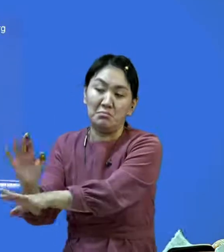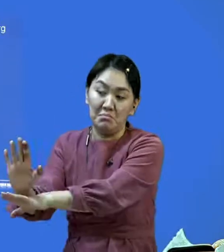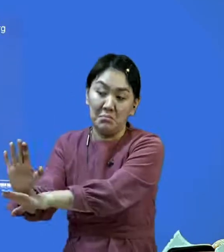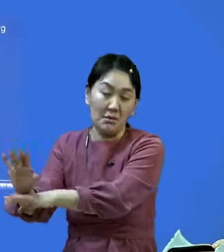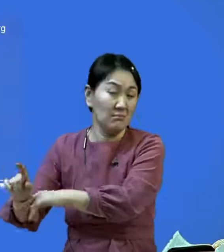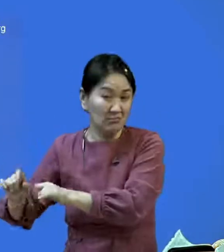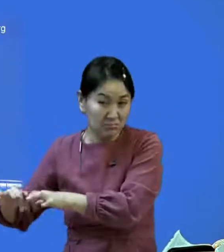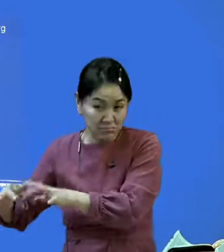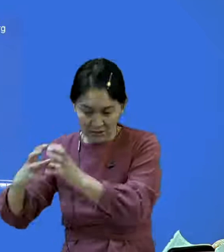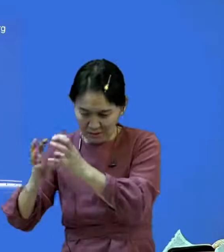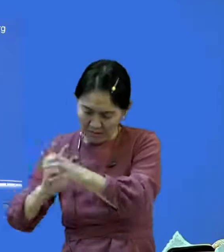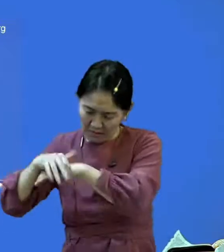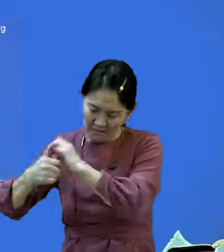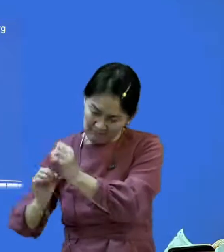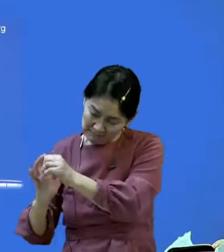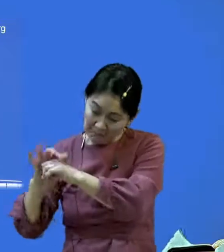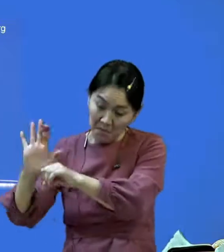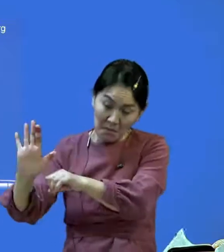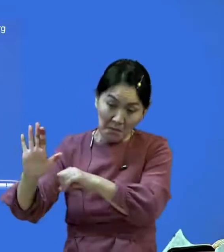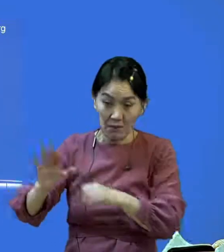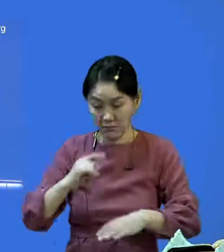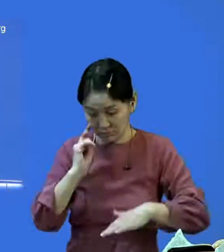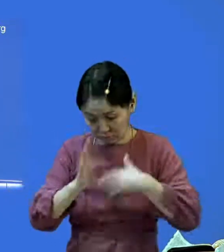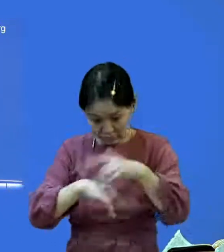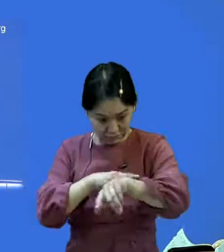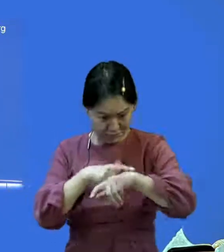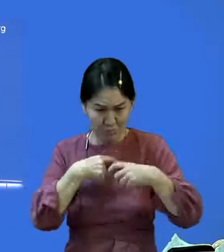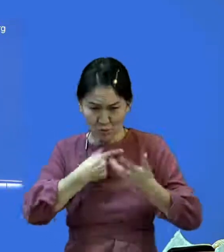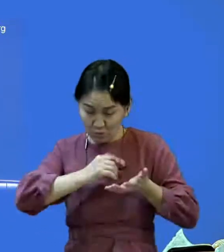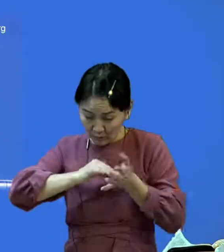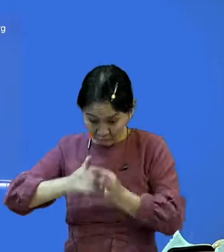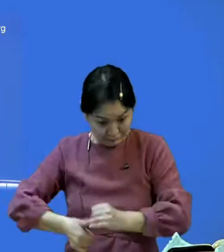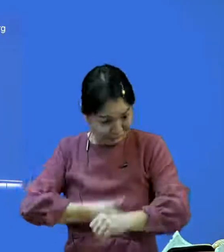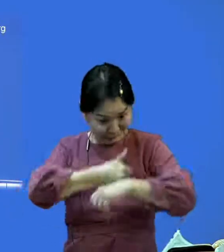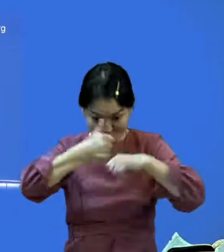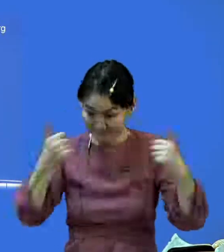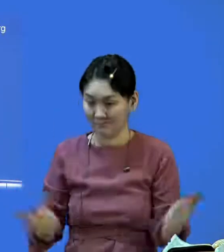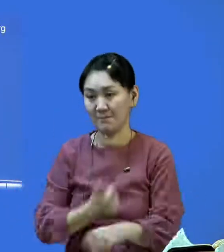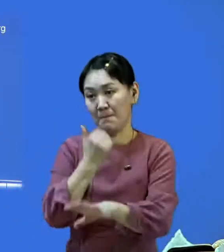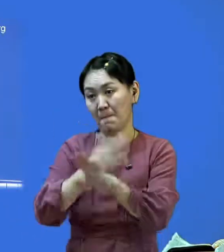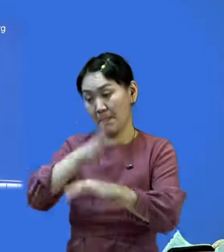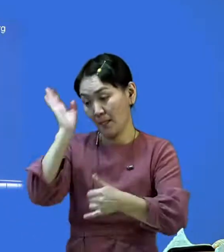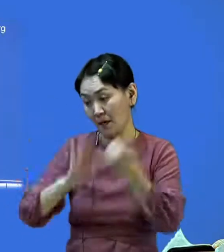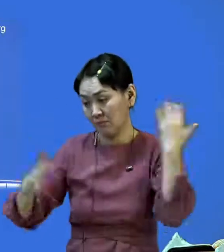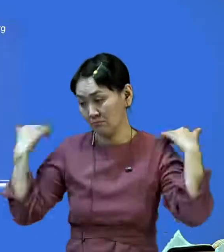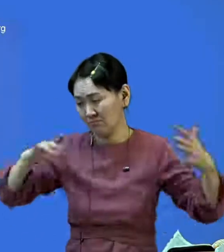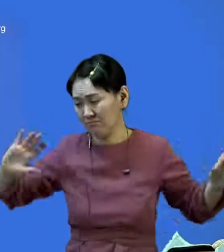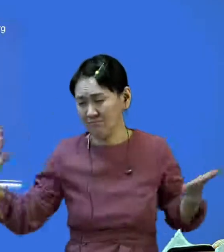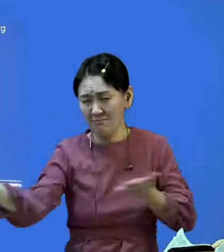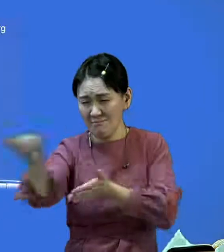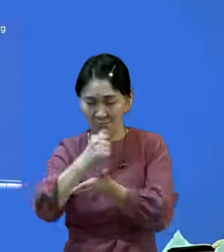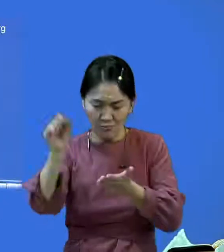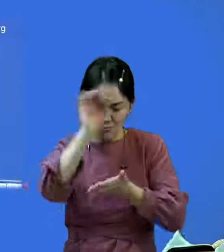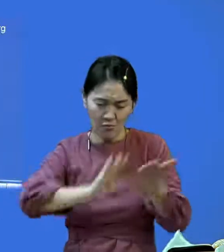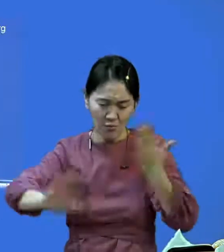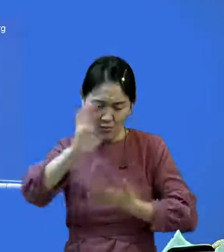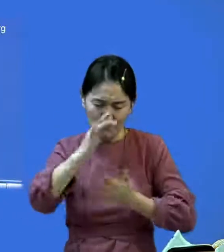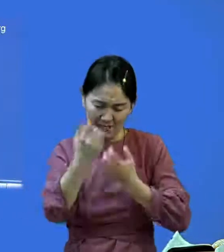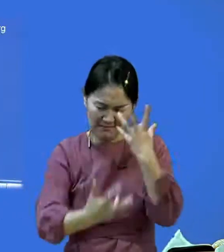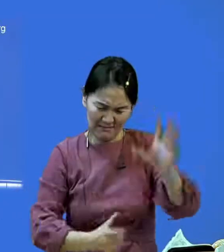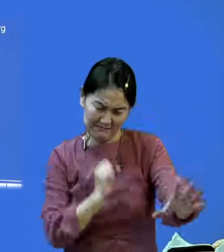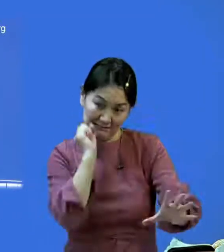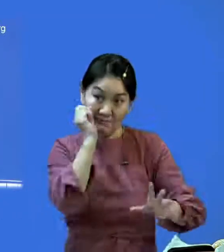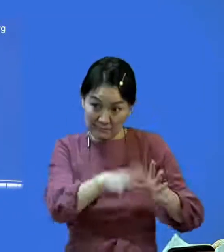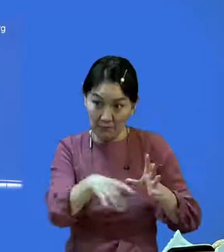Матай 25:41 дээрээс харуул харагдагстаа надаас зайл диавол болоо түүний тэнгэр элчнэрт бэлтгсэн мөнх галд ор гэж хэлсэн